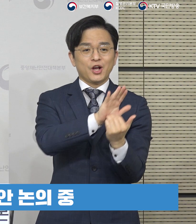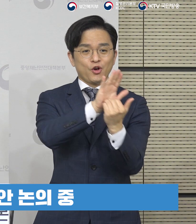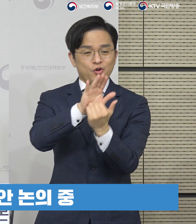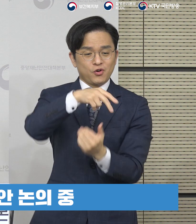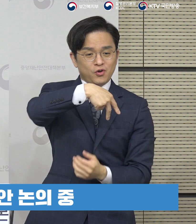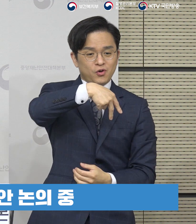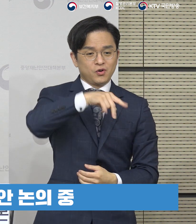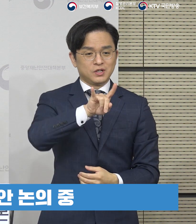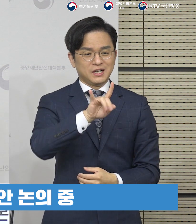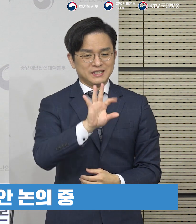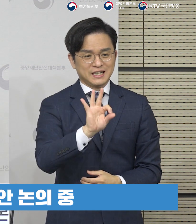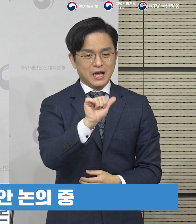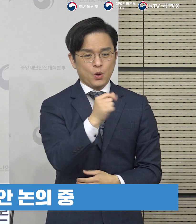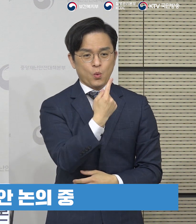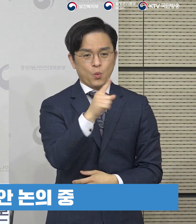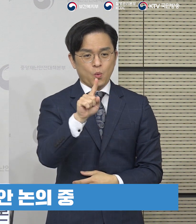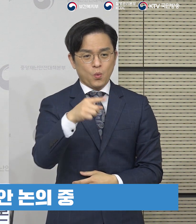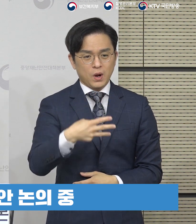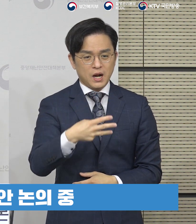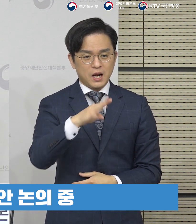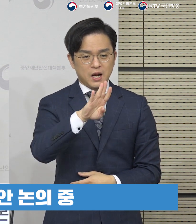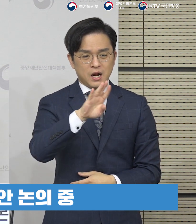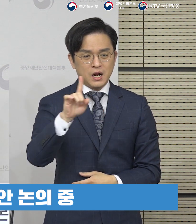생활 방역 체계는 이러한